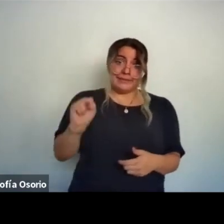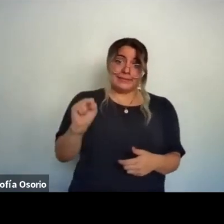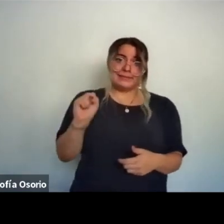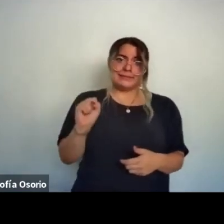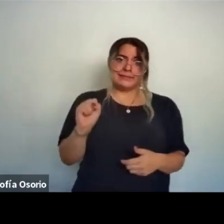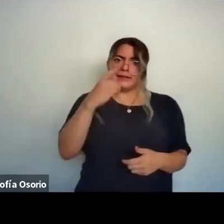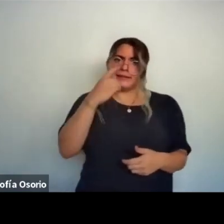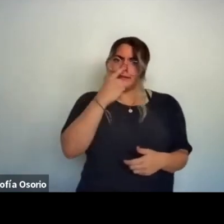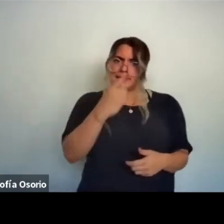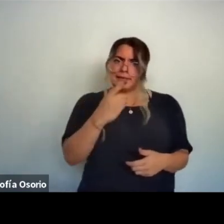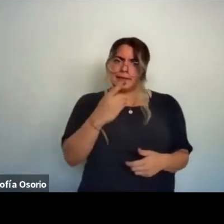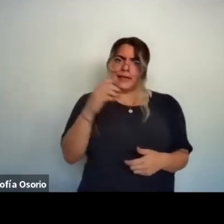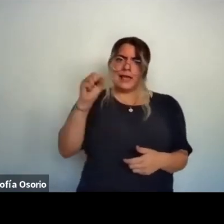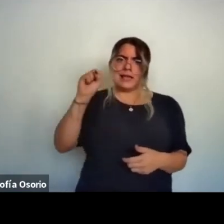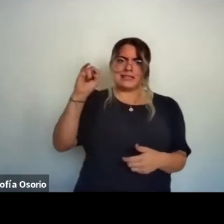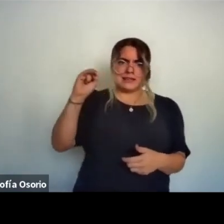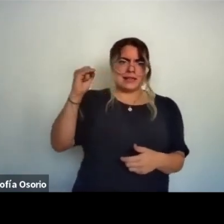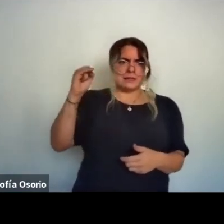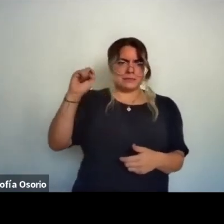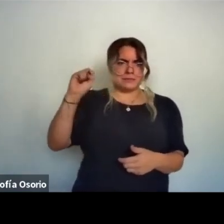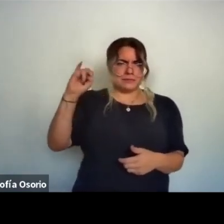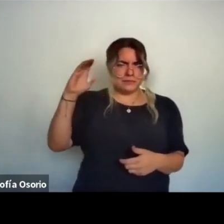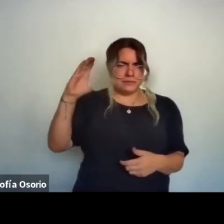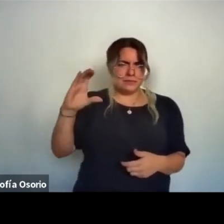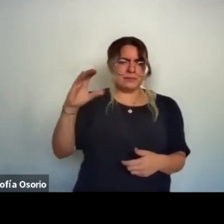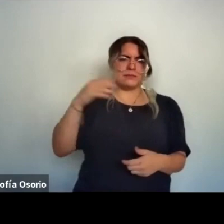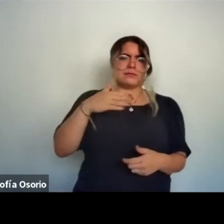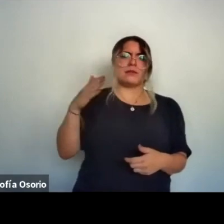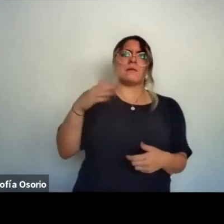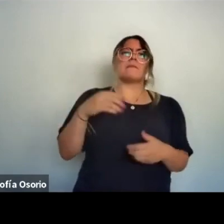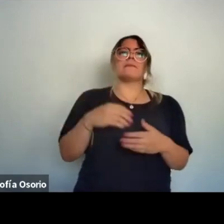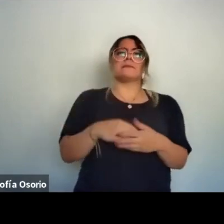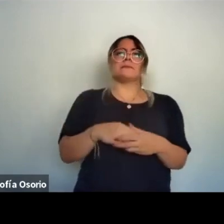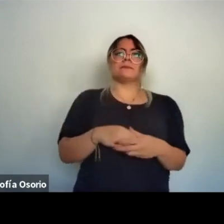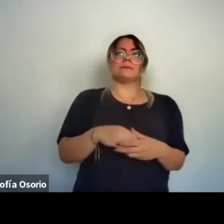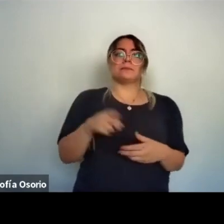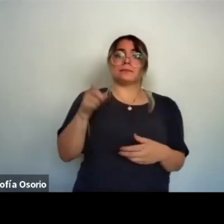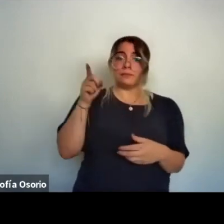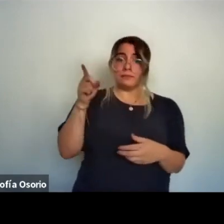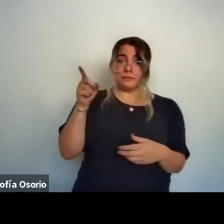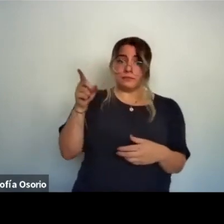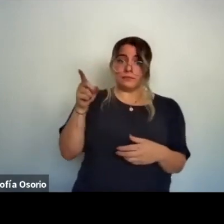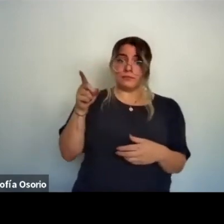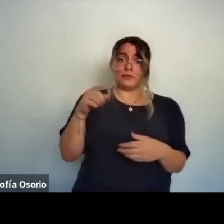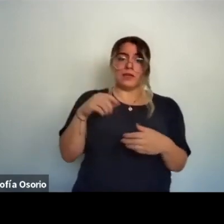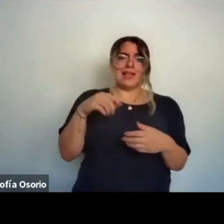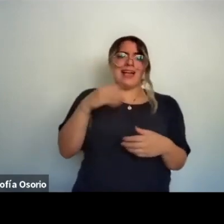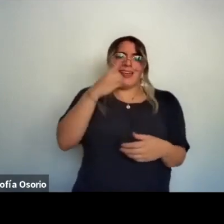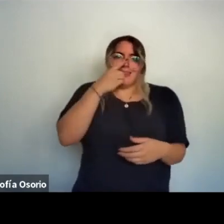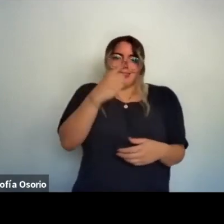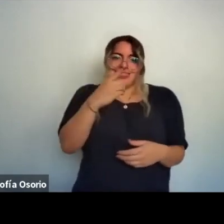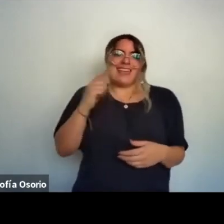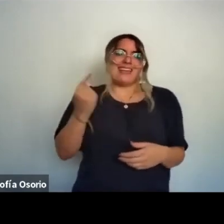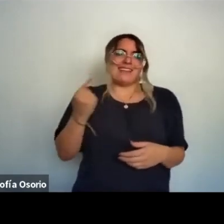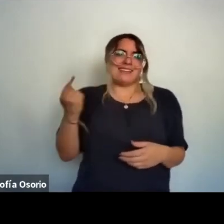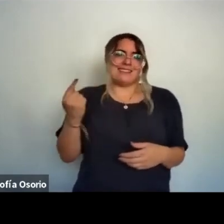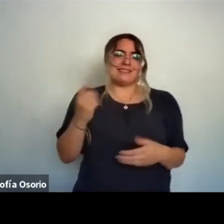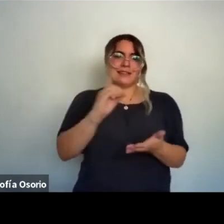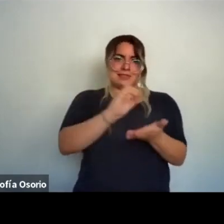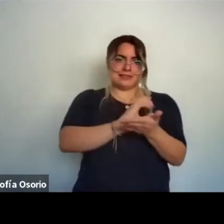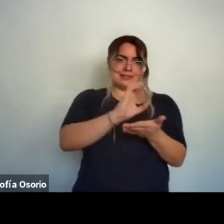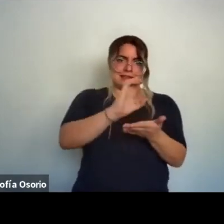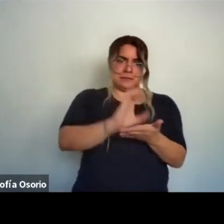del Funcionamiento de la Discapacidad y de la Salud, para la cual la discapacidad es un término general que abarca